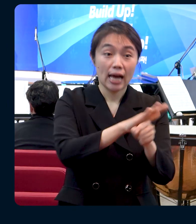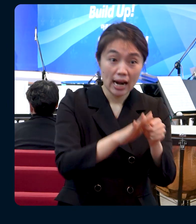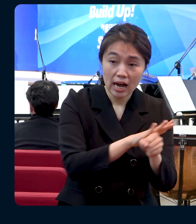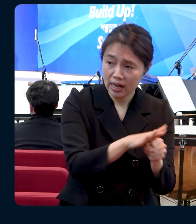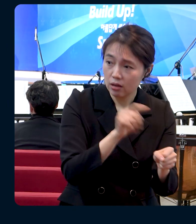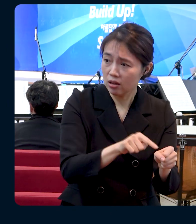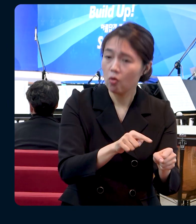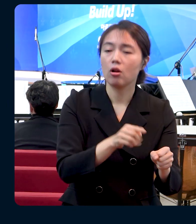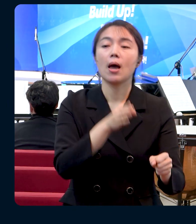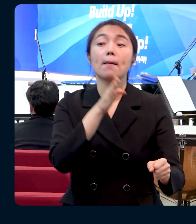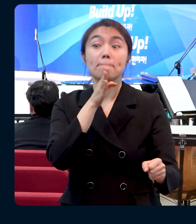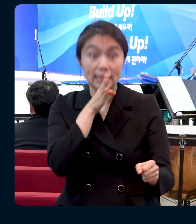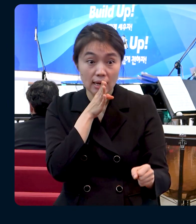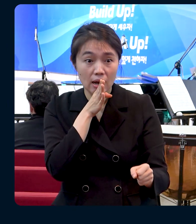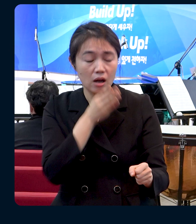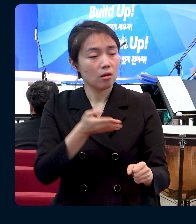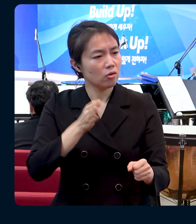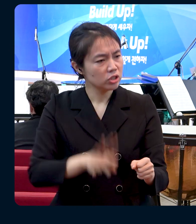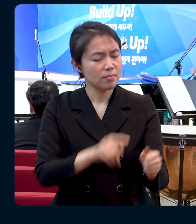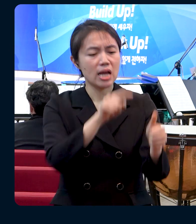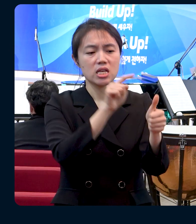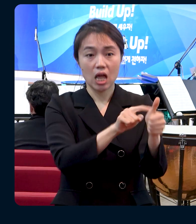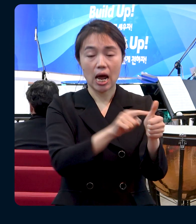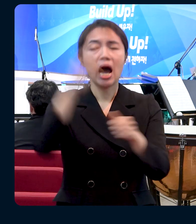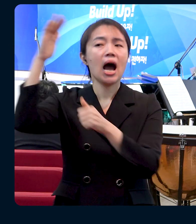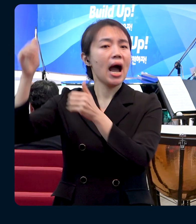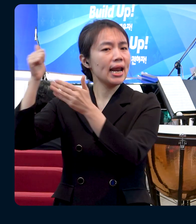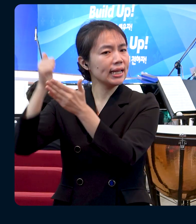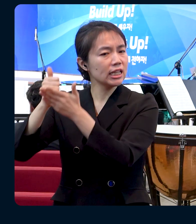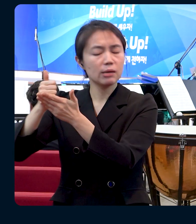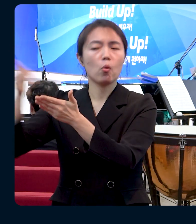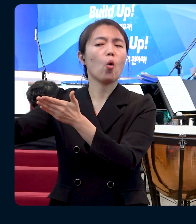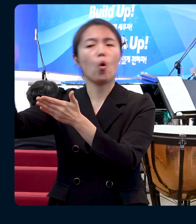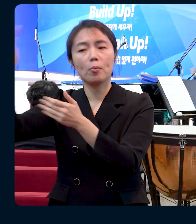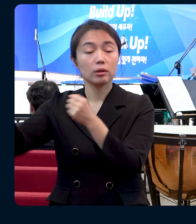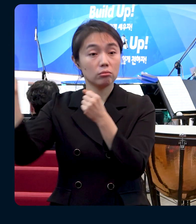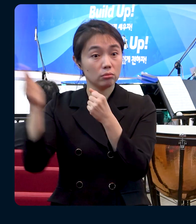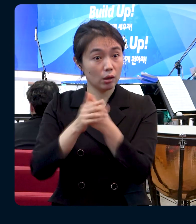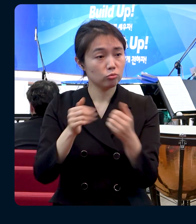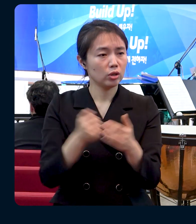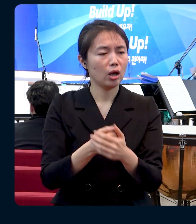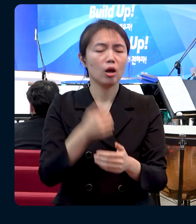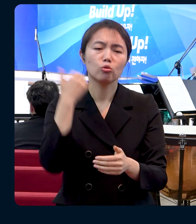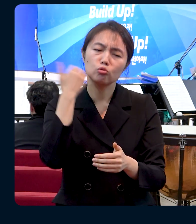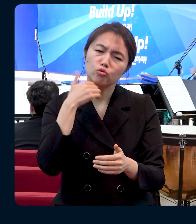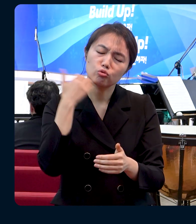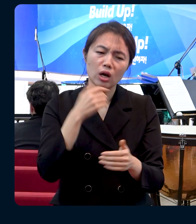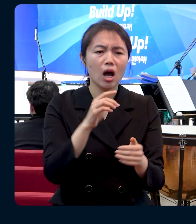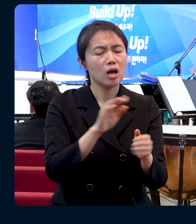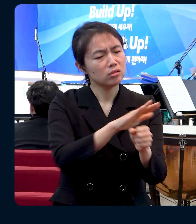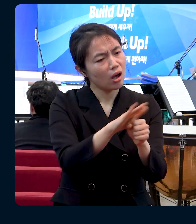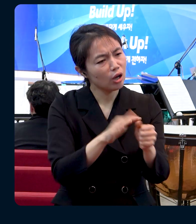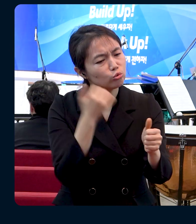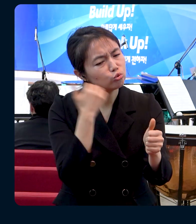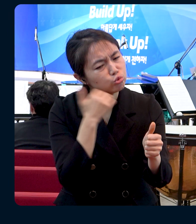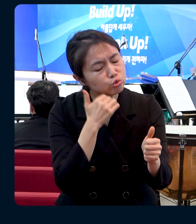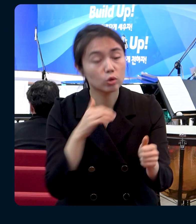맞아요. 그러나 하나님이 없기 때문에 그에게는 그 사랑할 대상이 없는